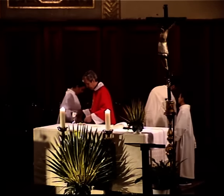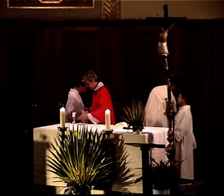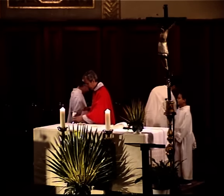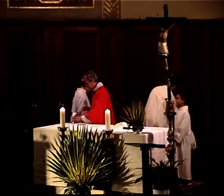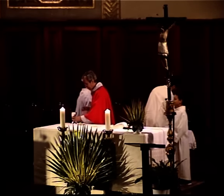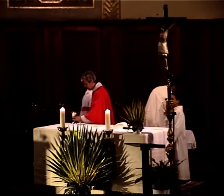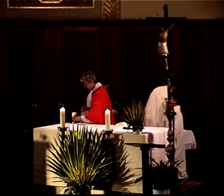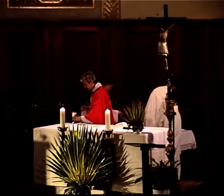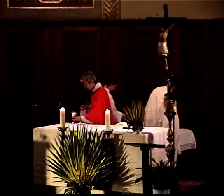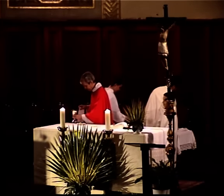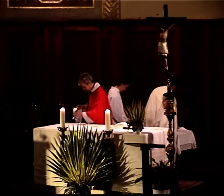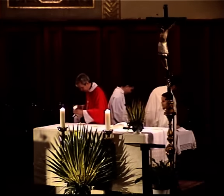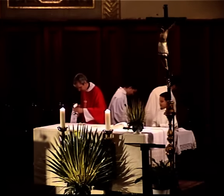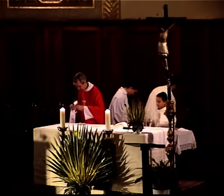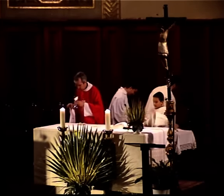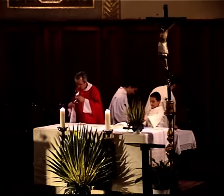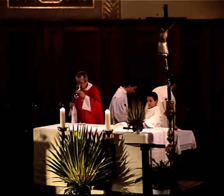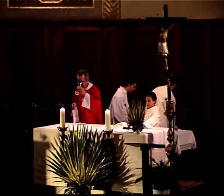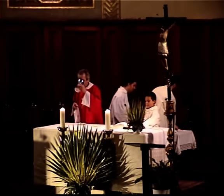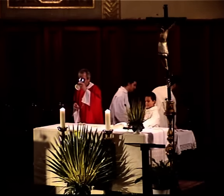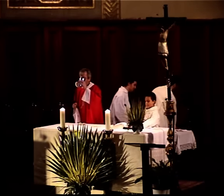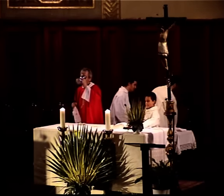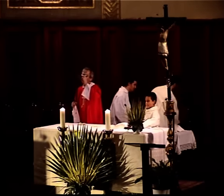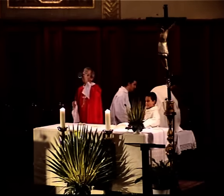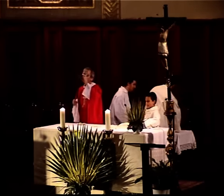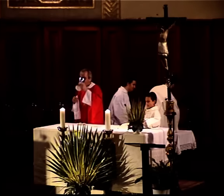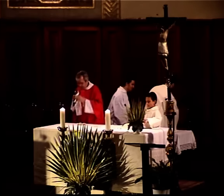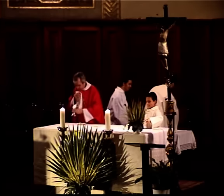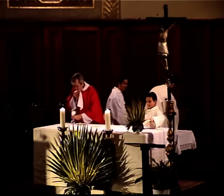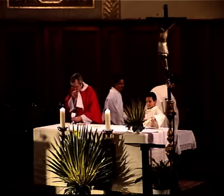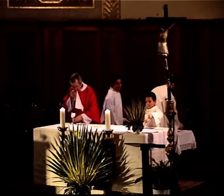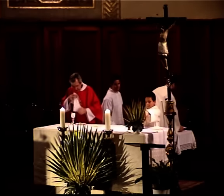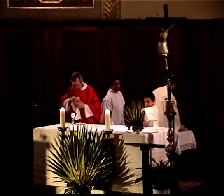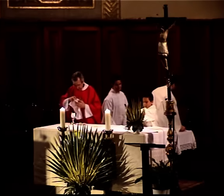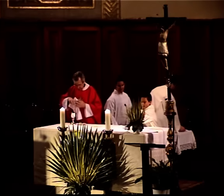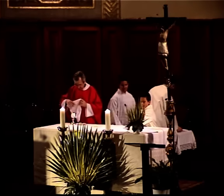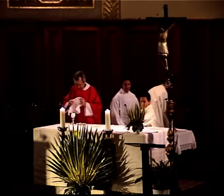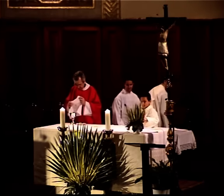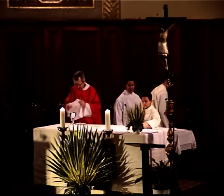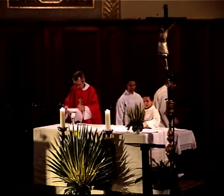Thank you.